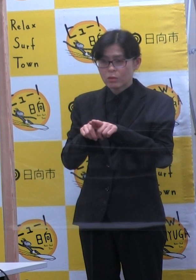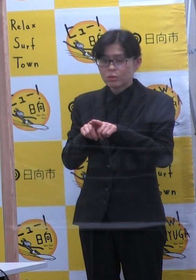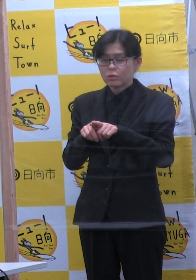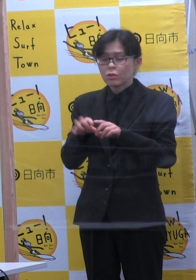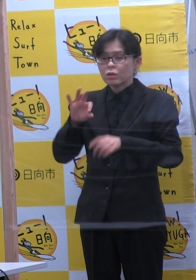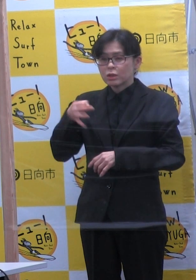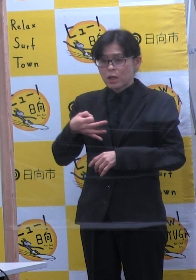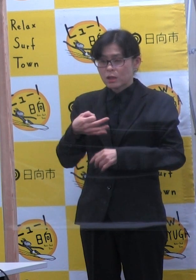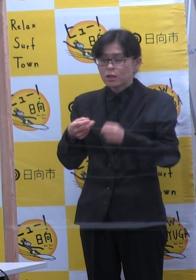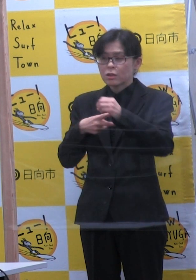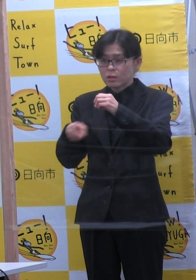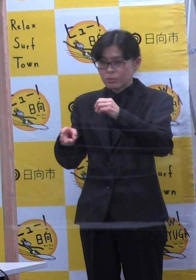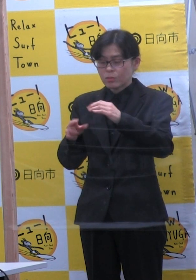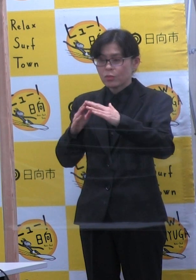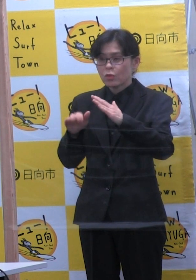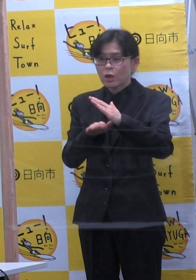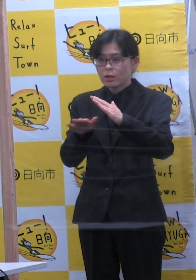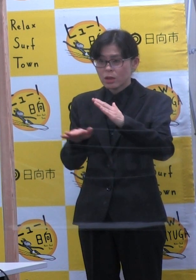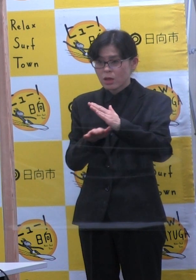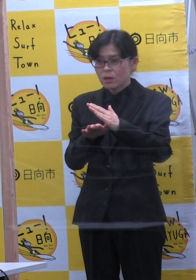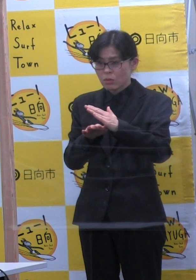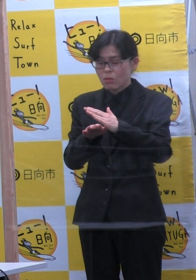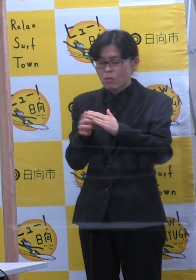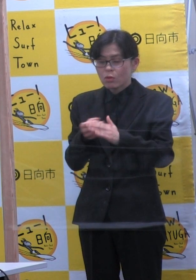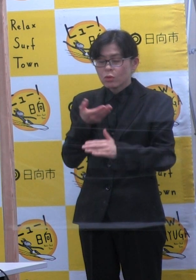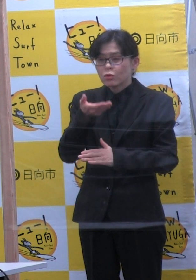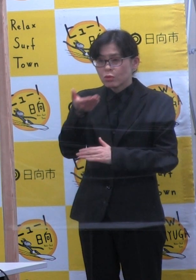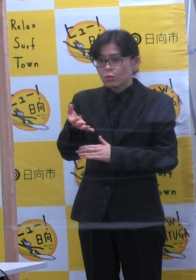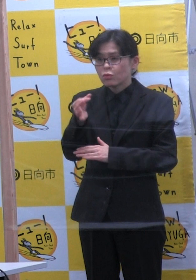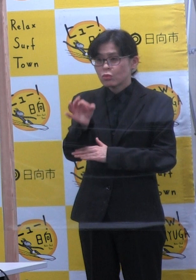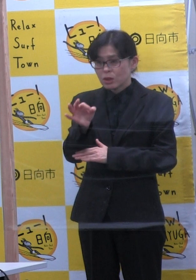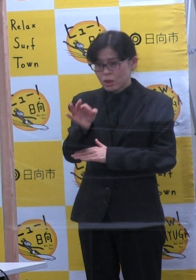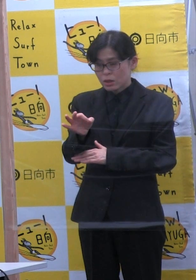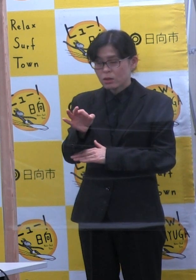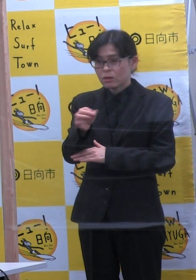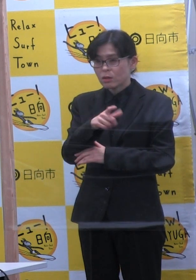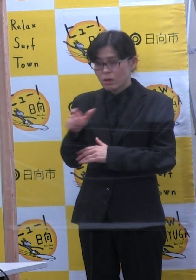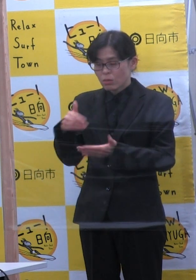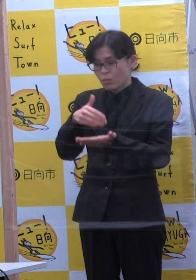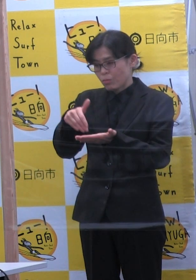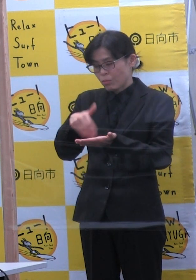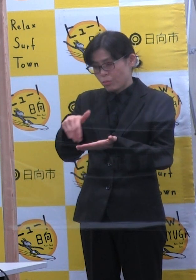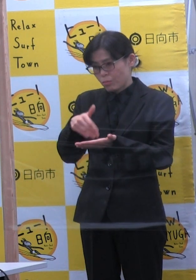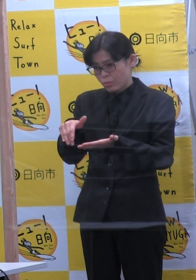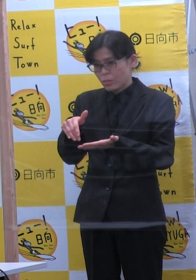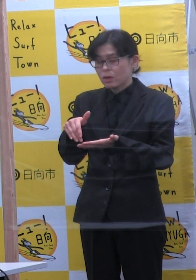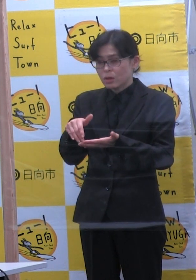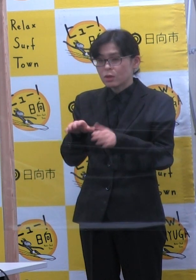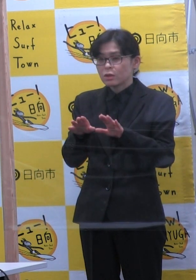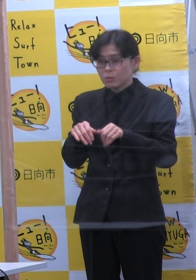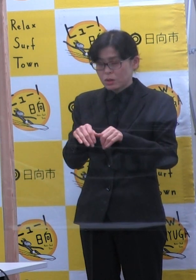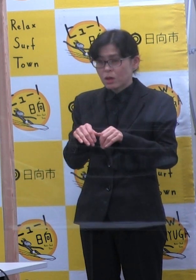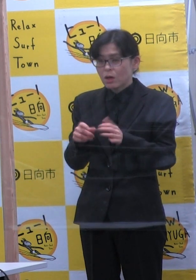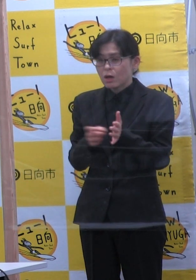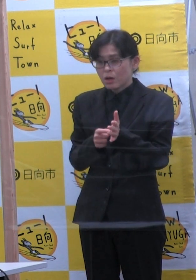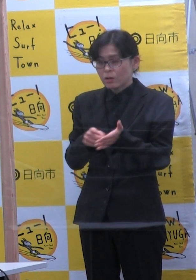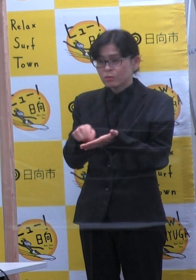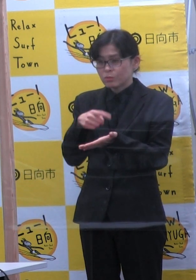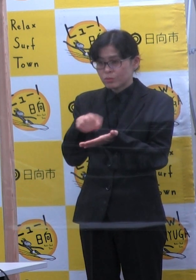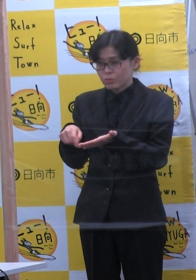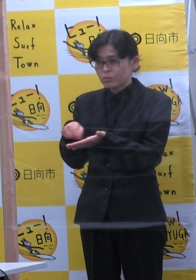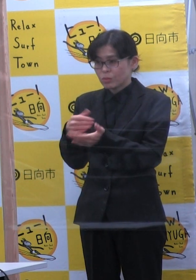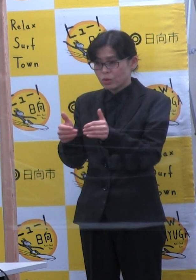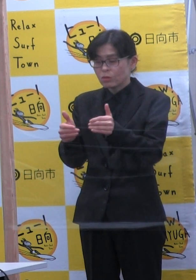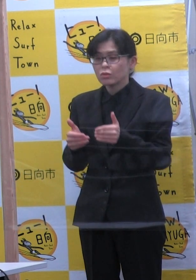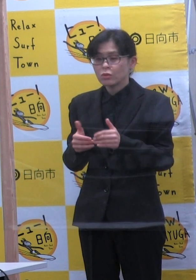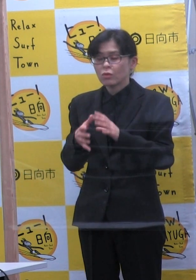への給付金などを計上したものであり、早急に対策を講じる必要があったことから